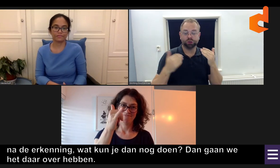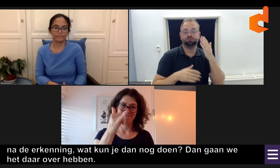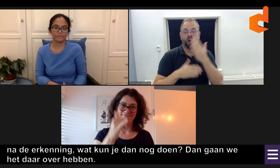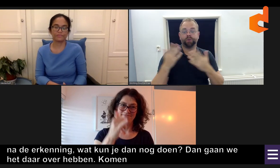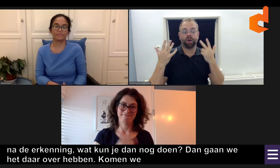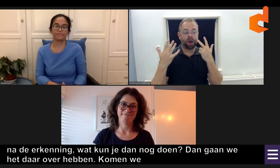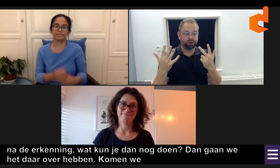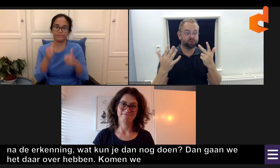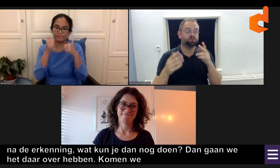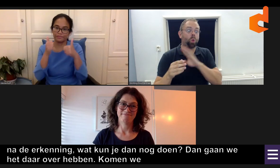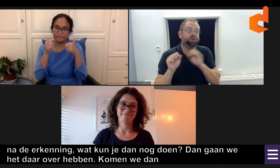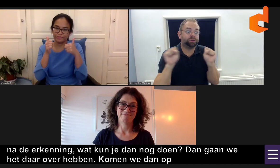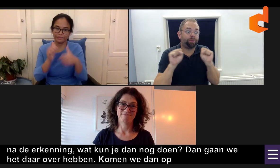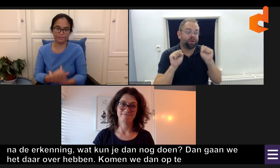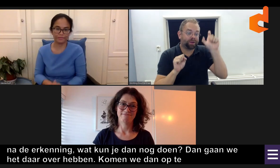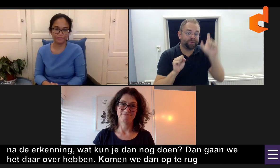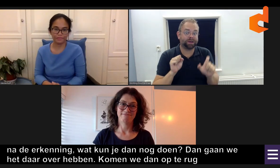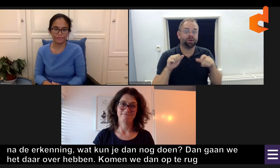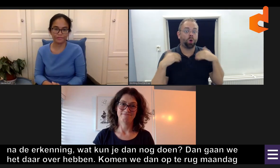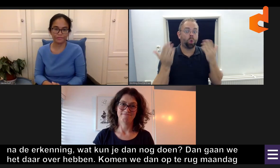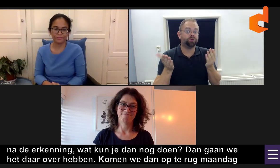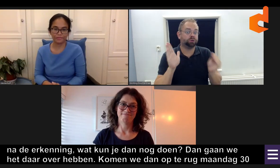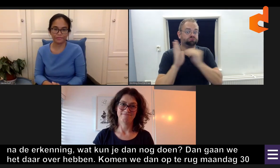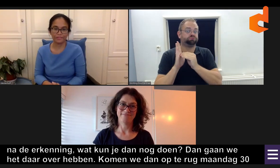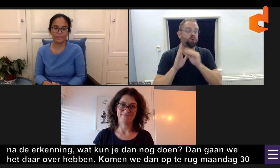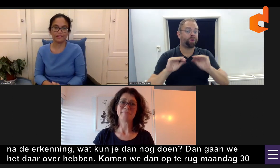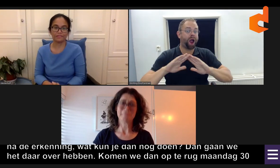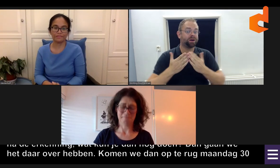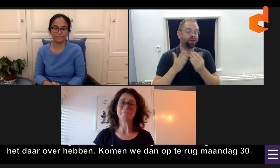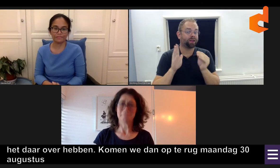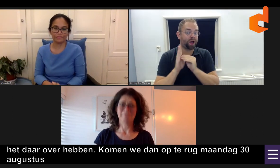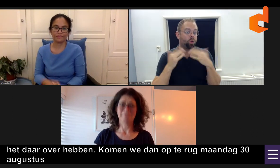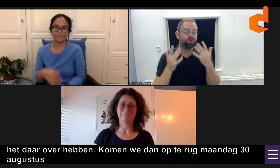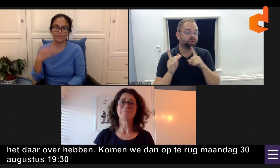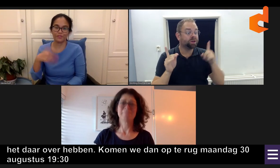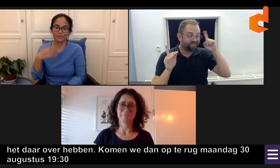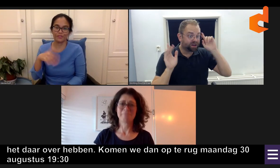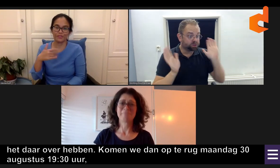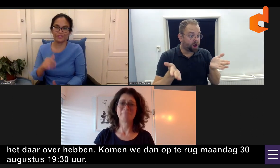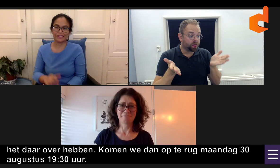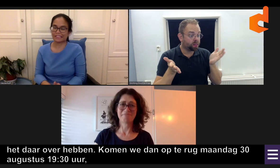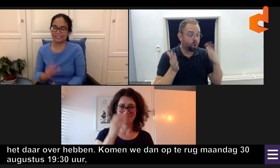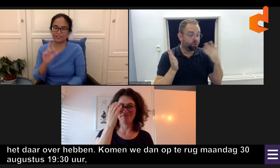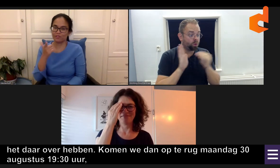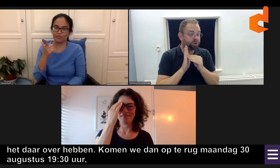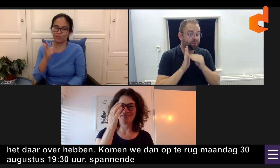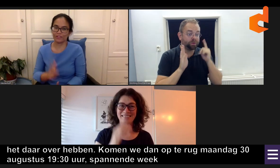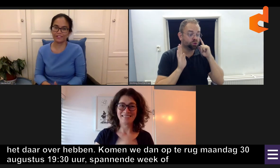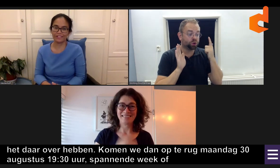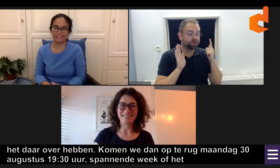week, maandag 30 augustus, 7:30. Spannende week. Hè? Of het op de agenda komt van de Kamer of niet. Weten jullie het